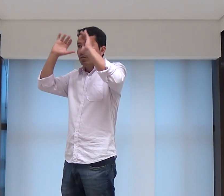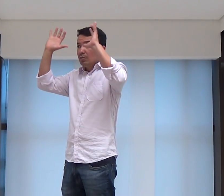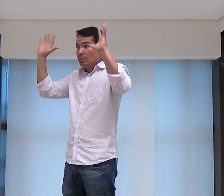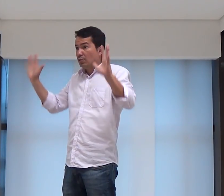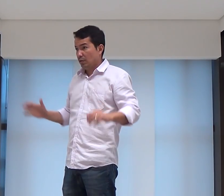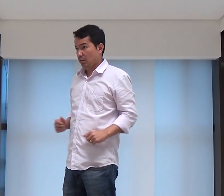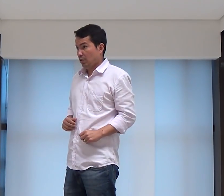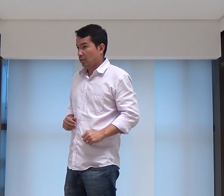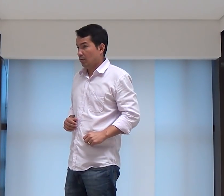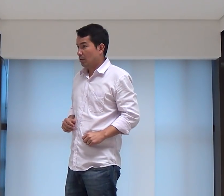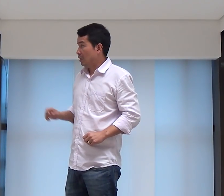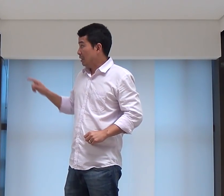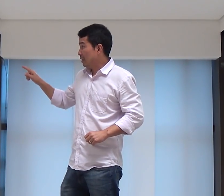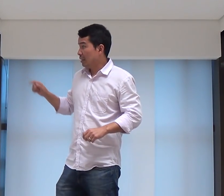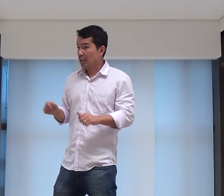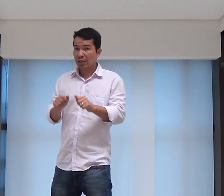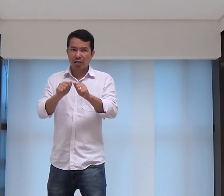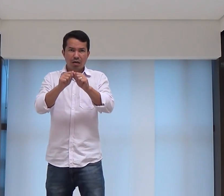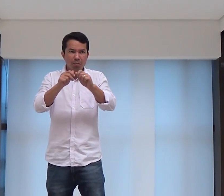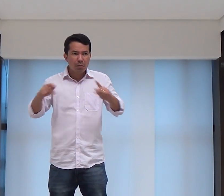Mas você entende claramente isso.